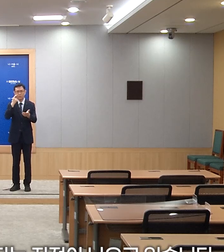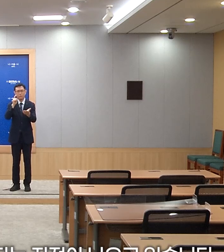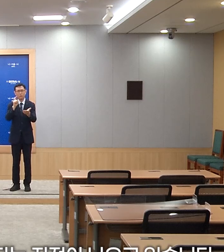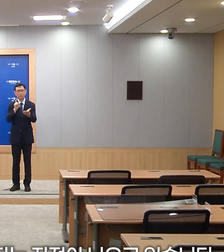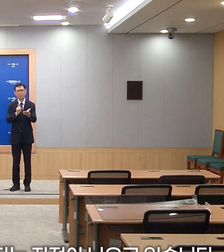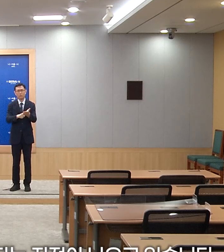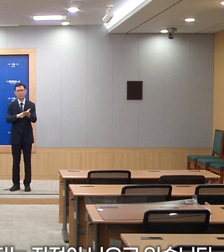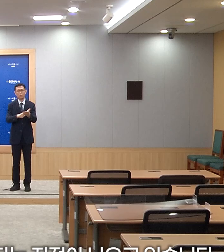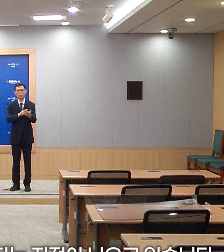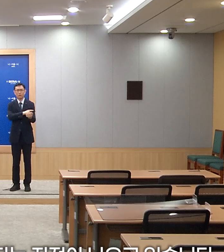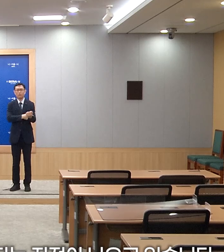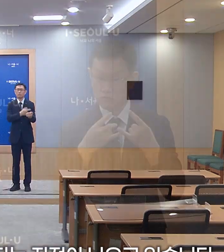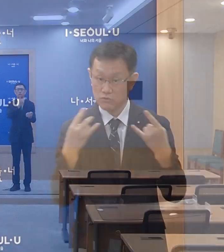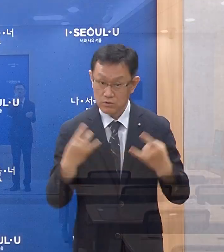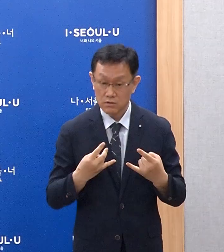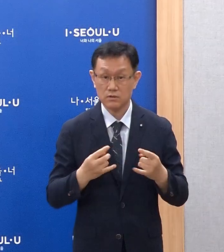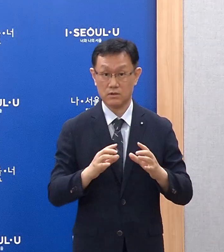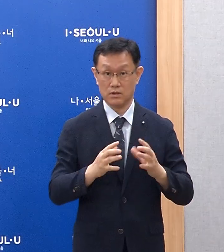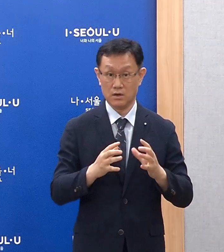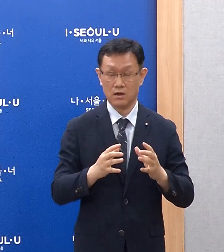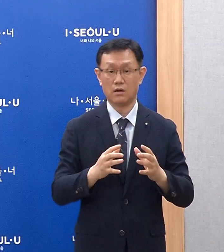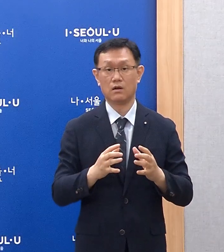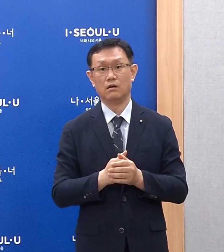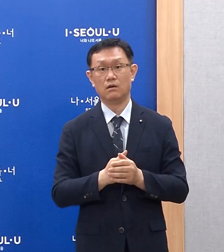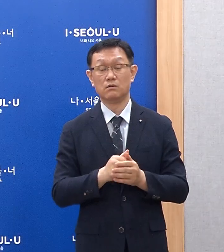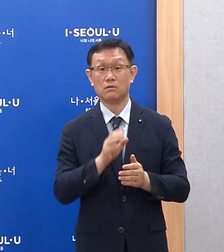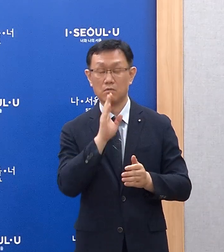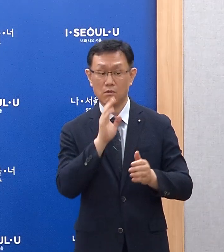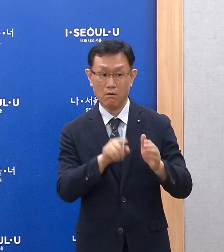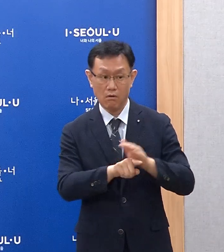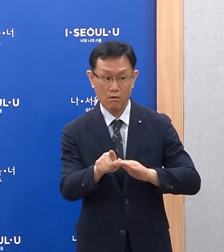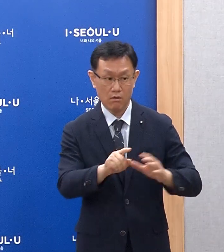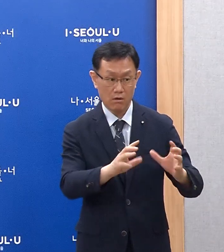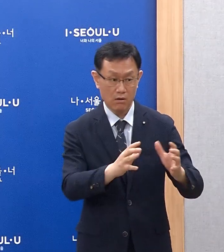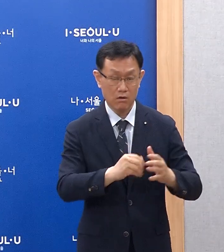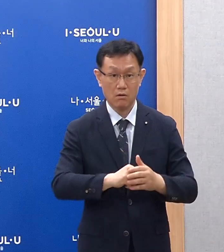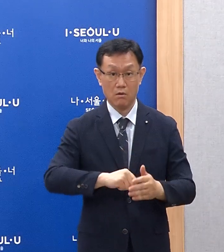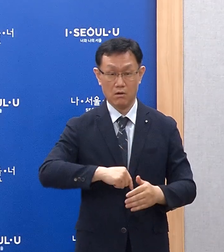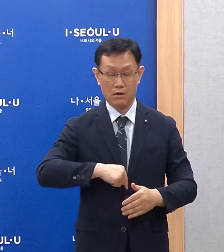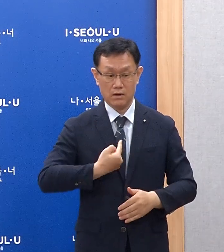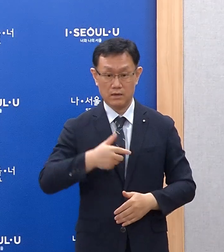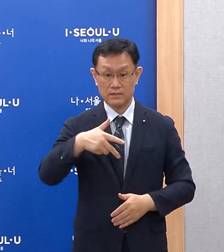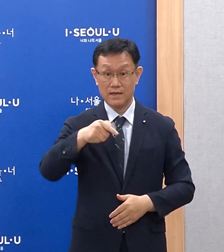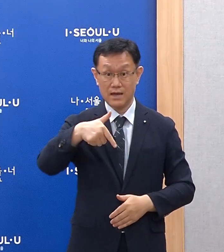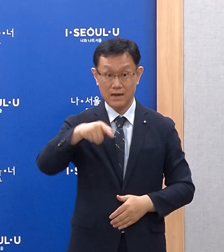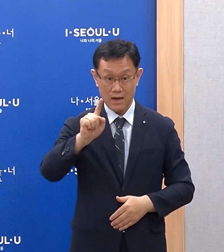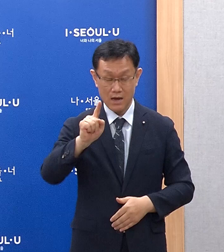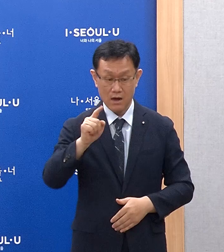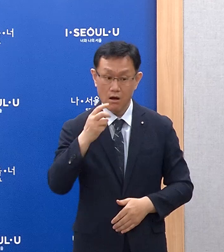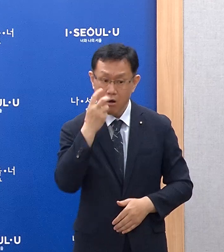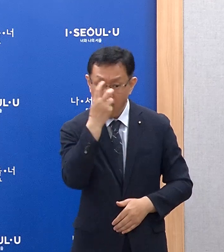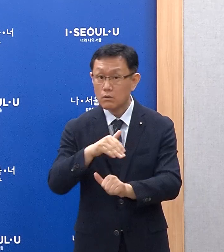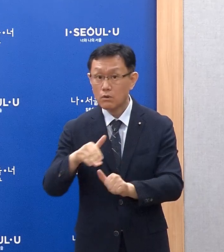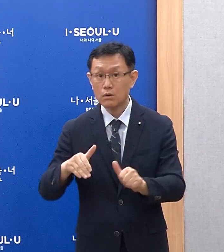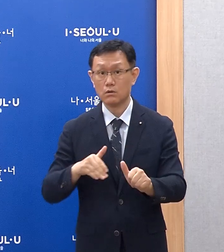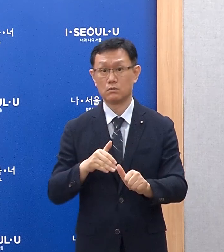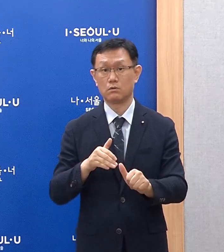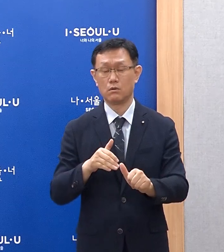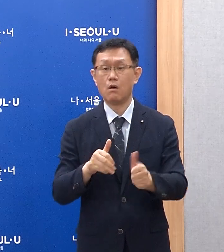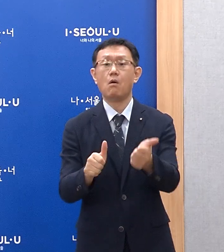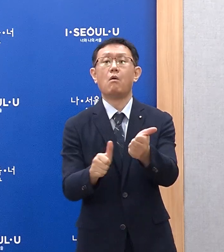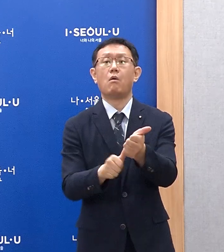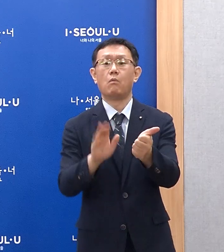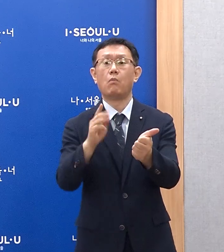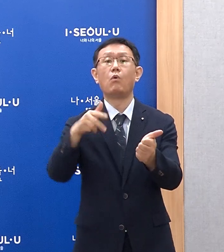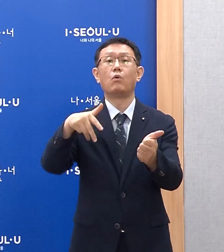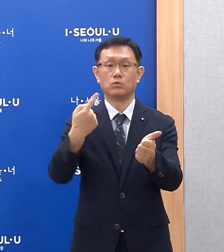있다는 지적이 나오고 있습니다. 선진적인 나라에서 이 자가검사 키트는 상용화되어 있습니다. 그리고 그런